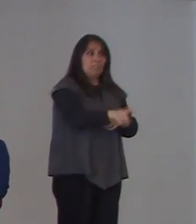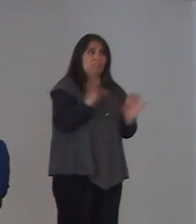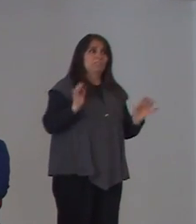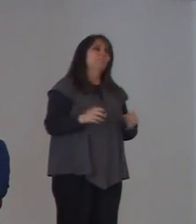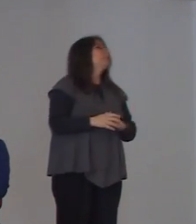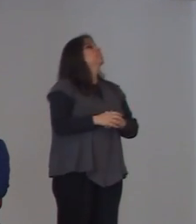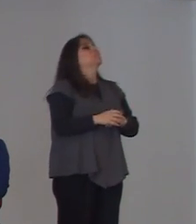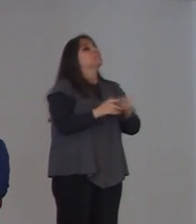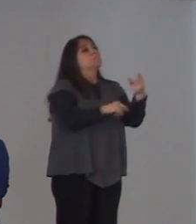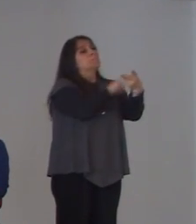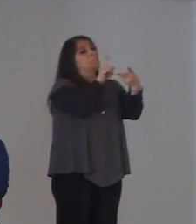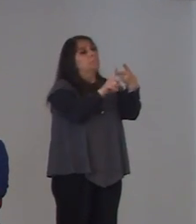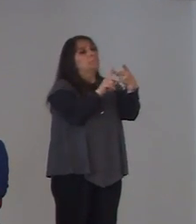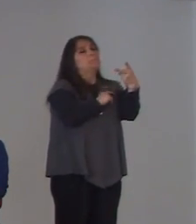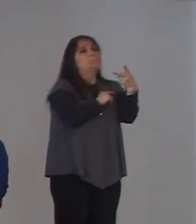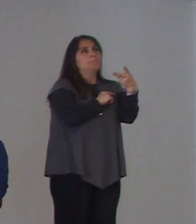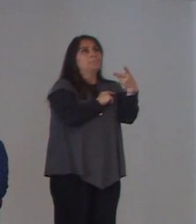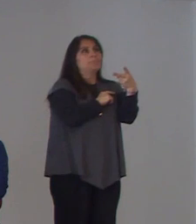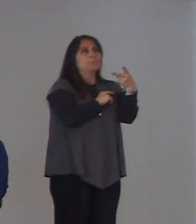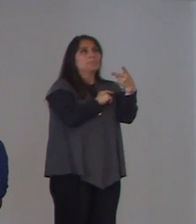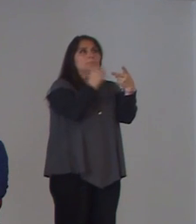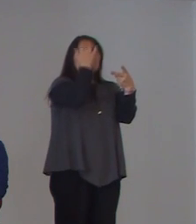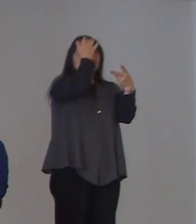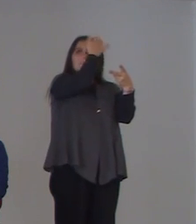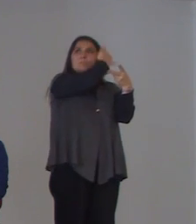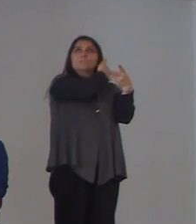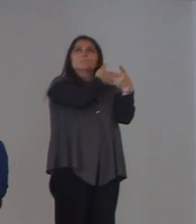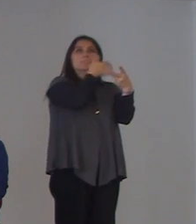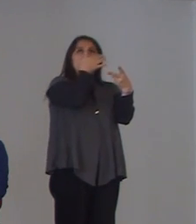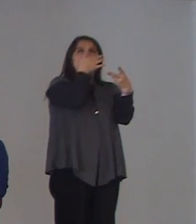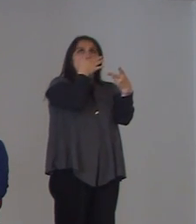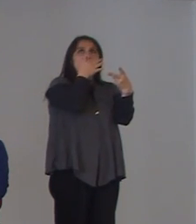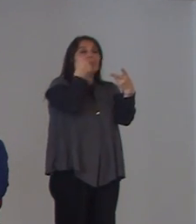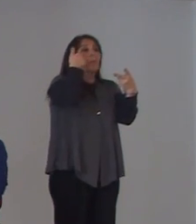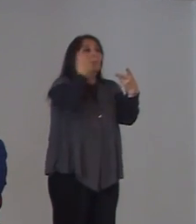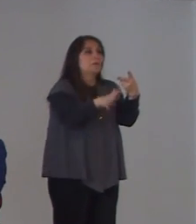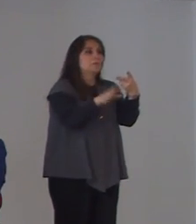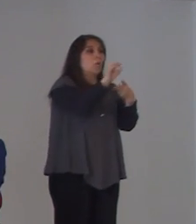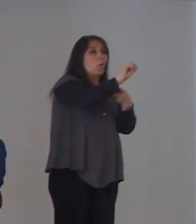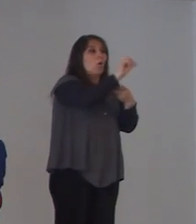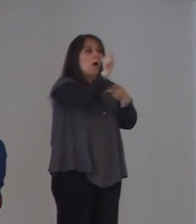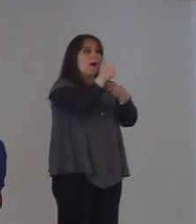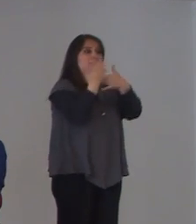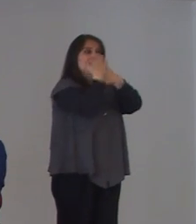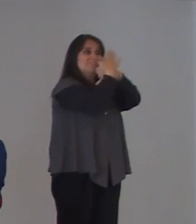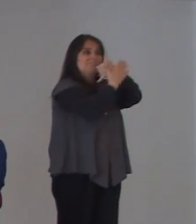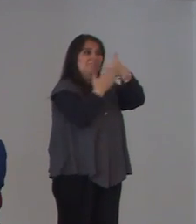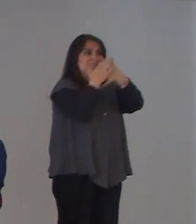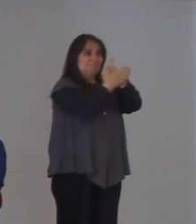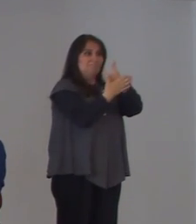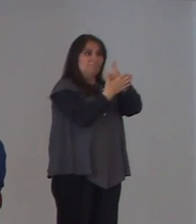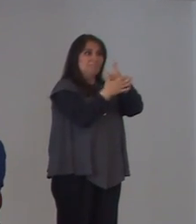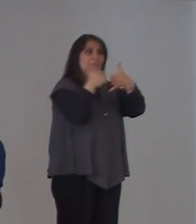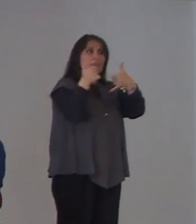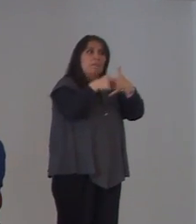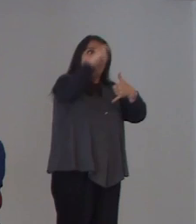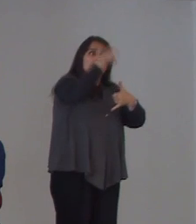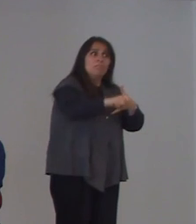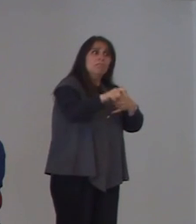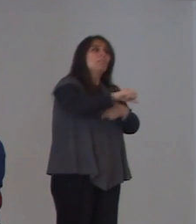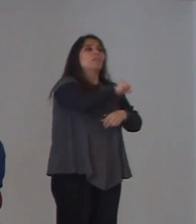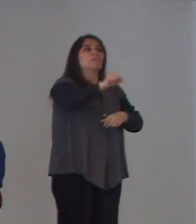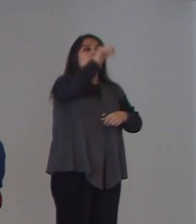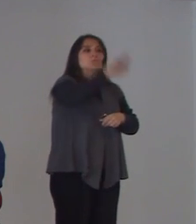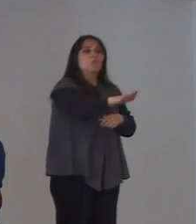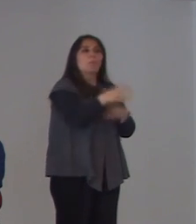de que me parece que los niños y las niñas en general en el país tienen el derecho a conocer y a